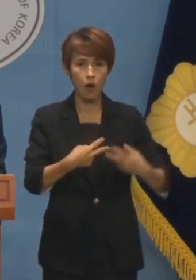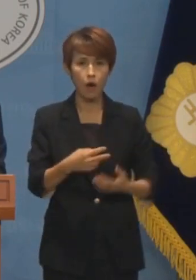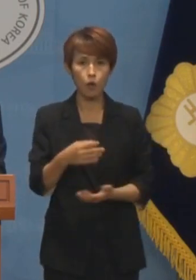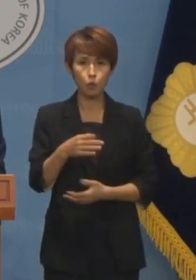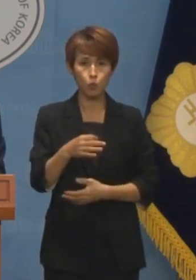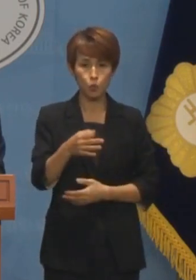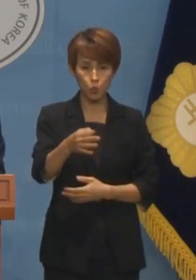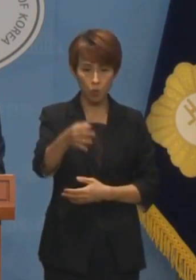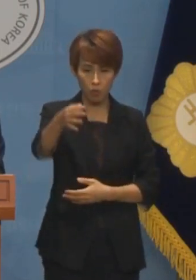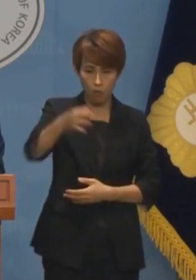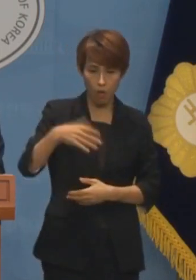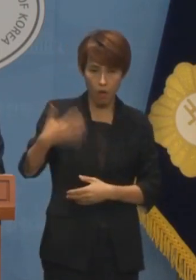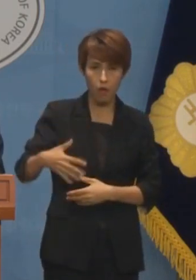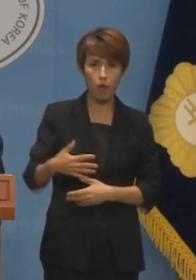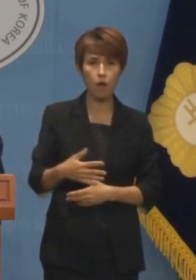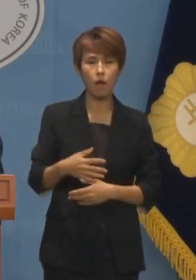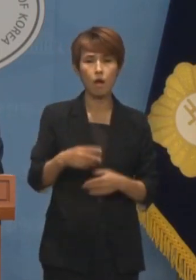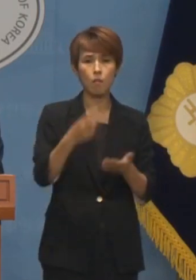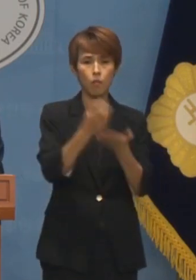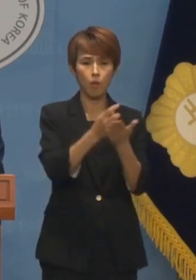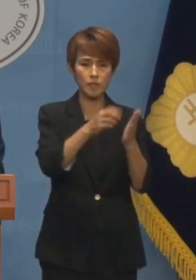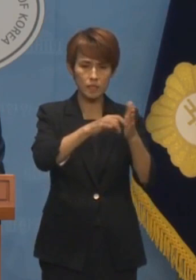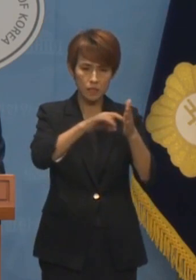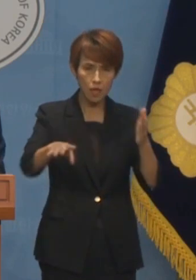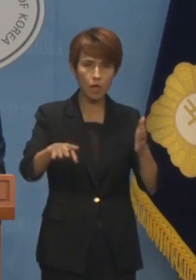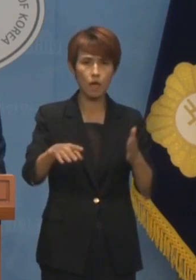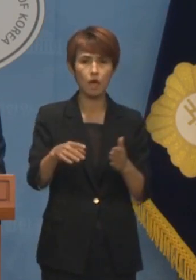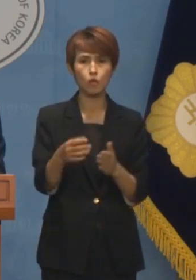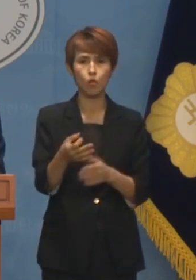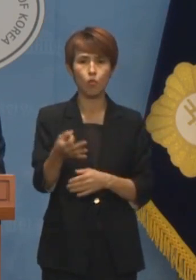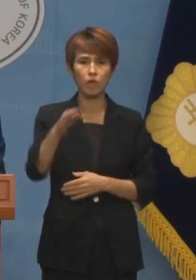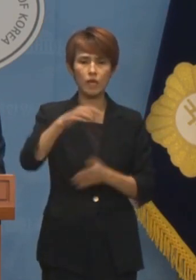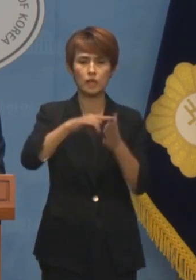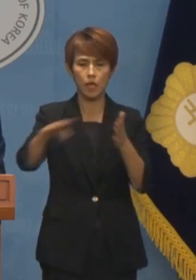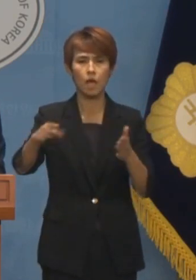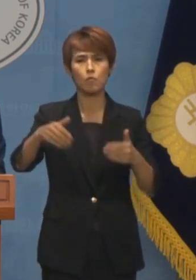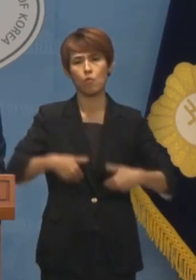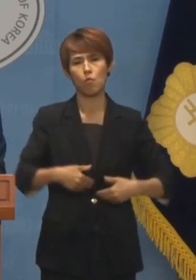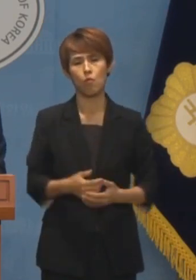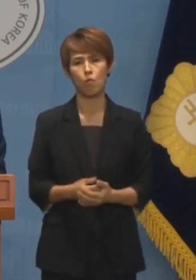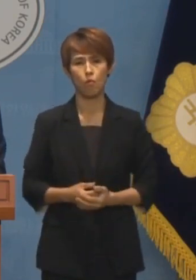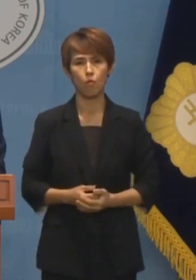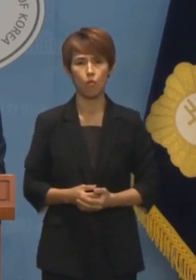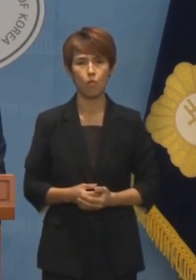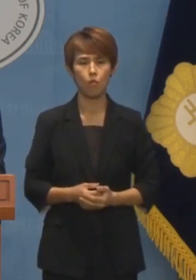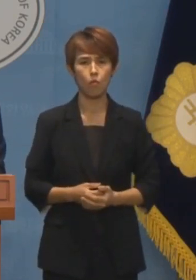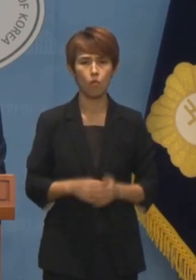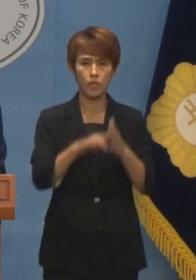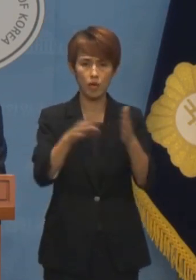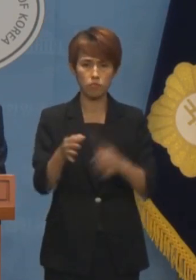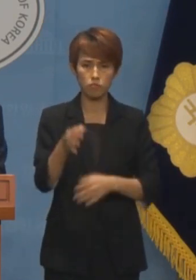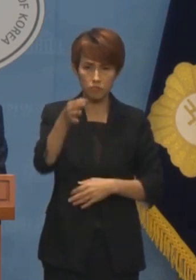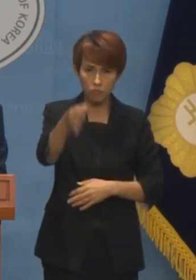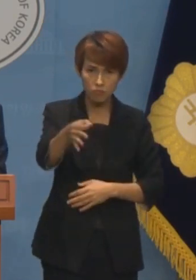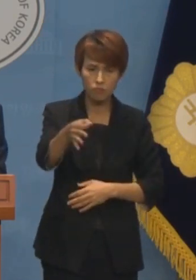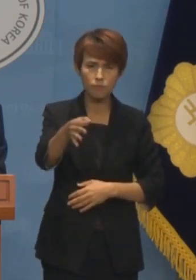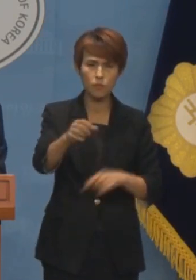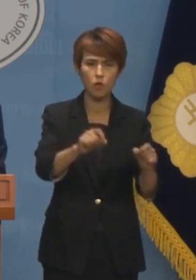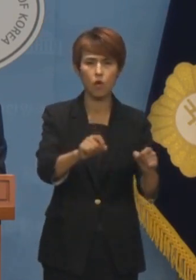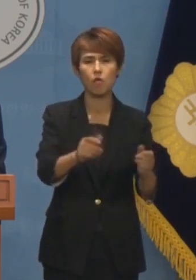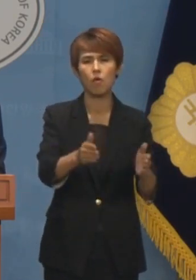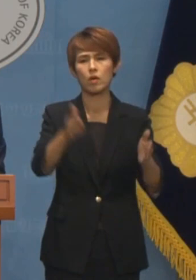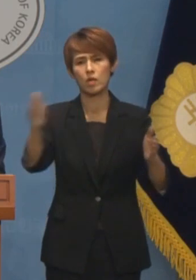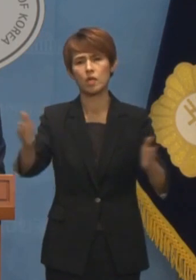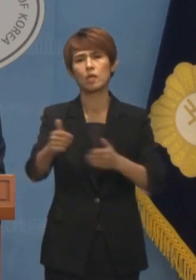미정산에도 불구하고 부가세, 법인세를 내야 합니다. 적어도 납부 연기 또는 장기 분할 납부의 길을